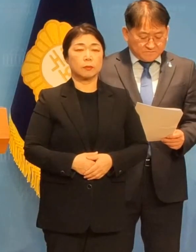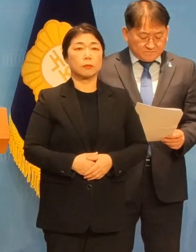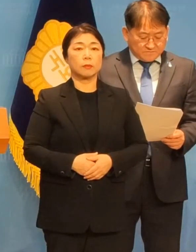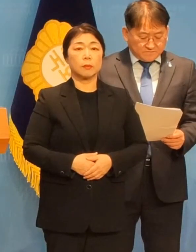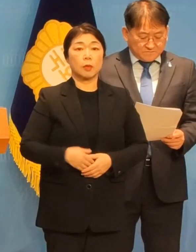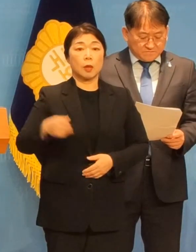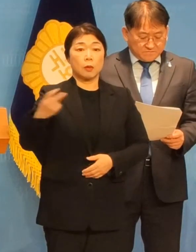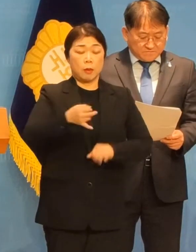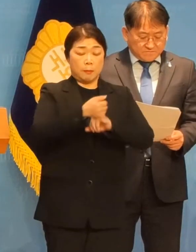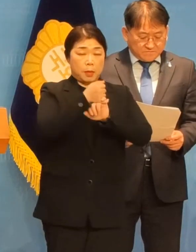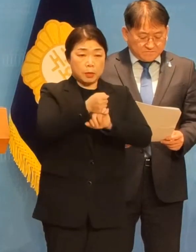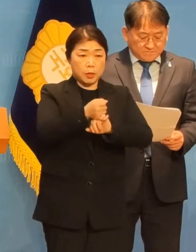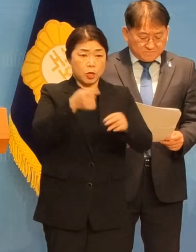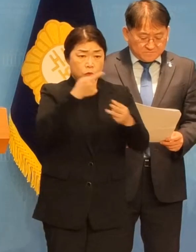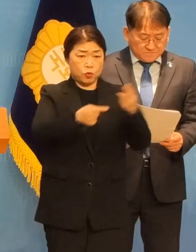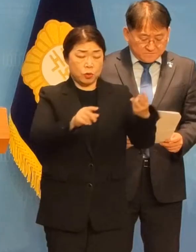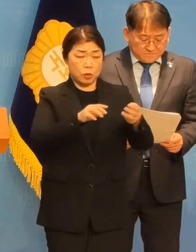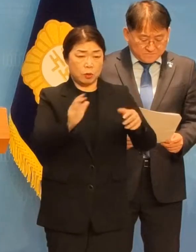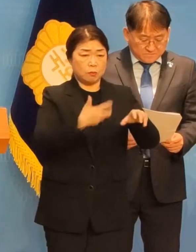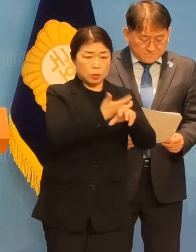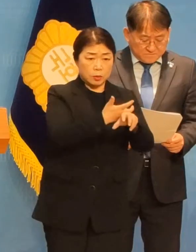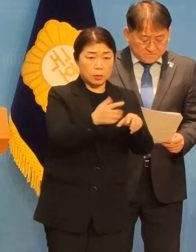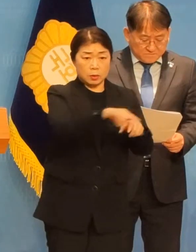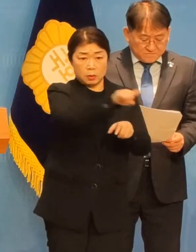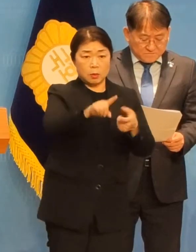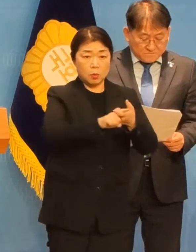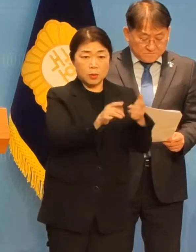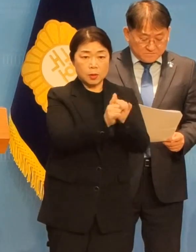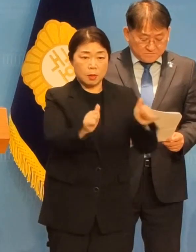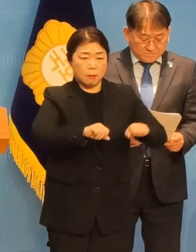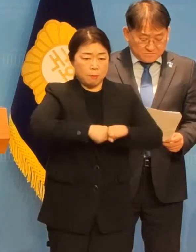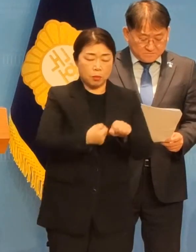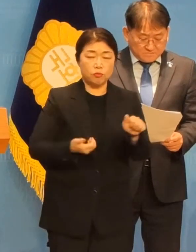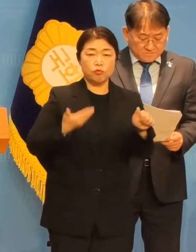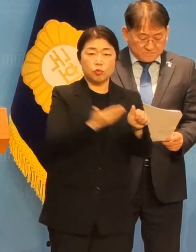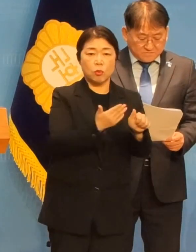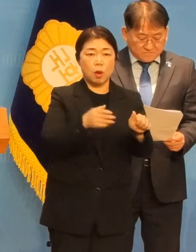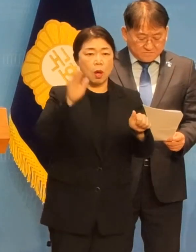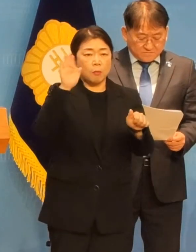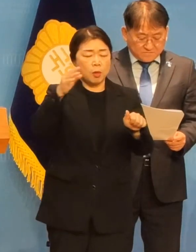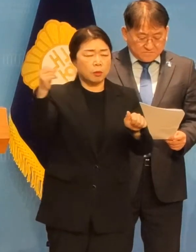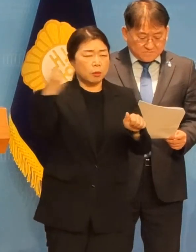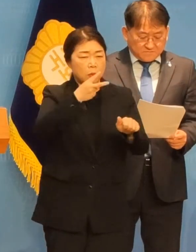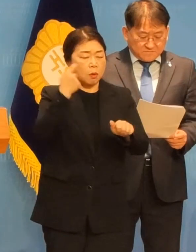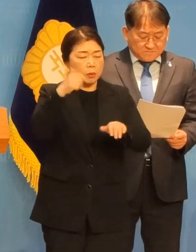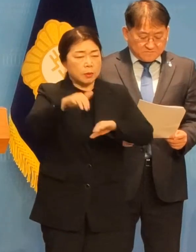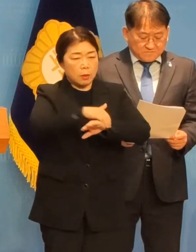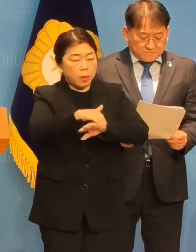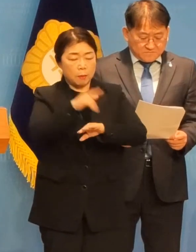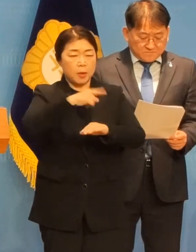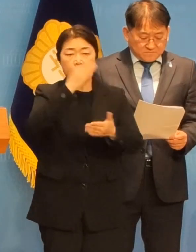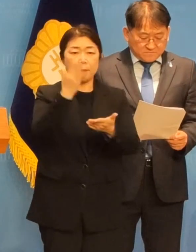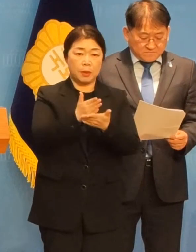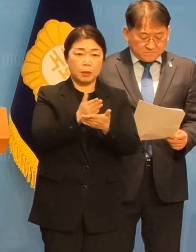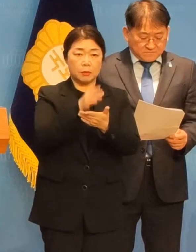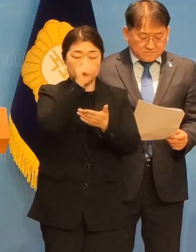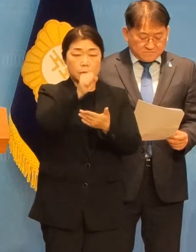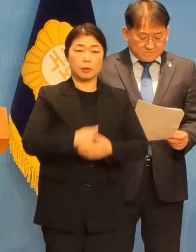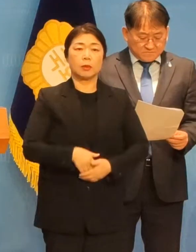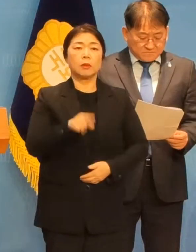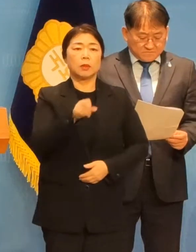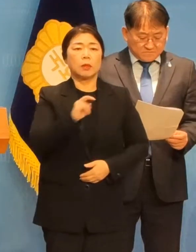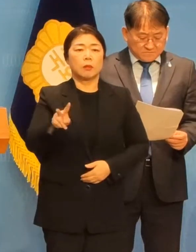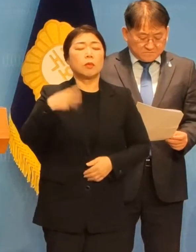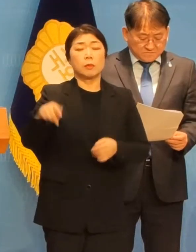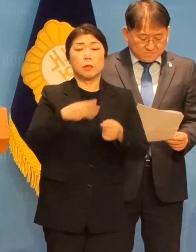그리고 반드시 윤석열 내란 일당을 처벌해 다시는 그런 일을 꿈꾸는 무리가 없도록 해야 합니다. 그게 저희의 세